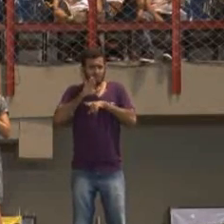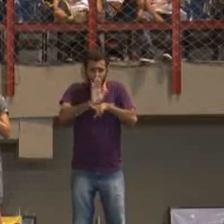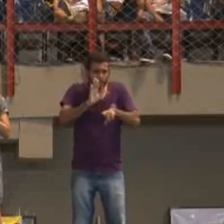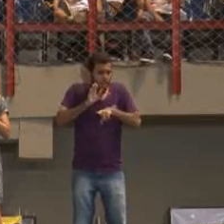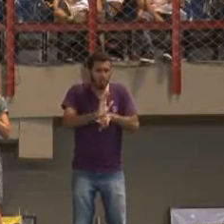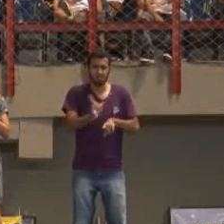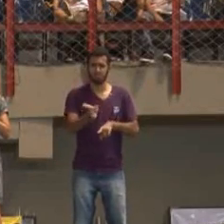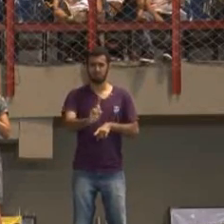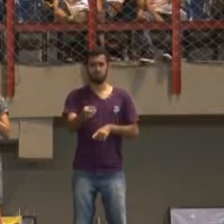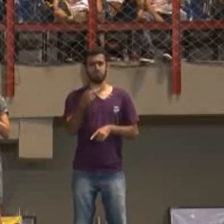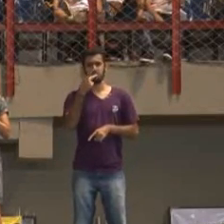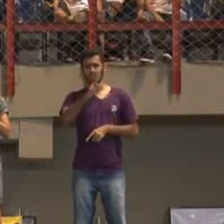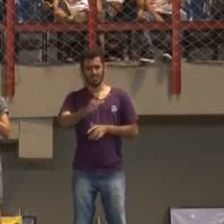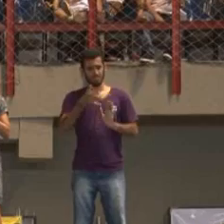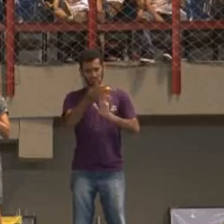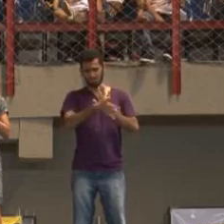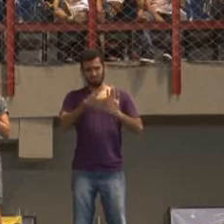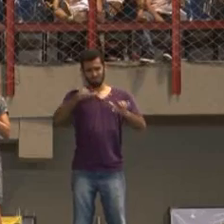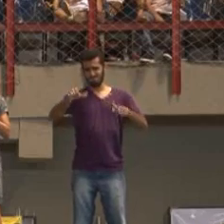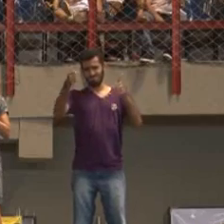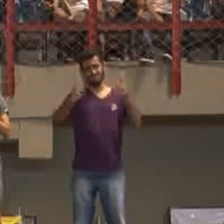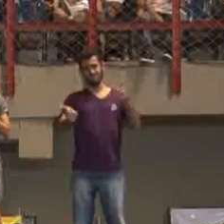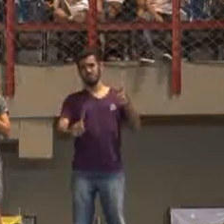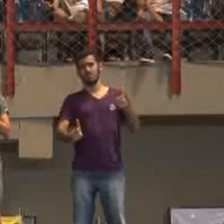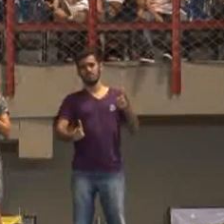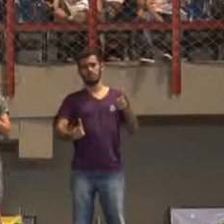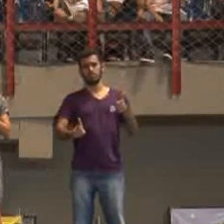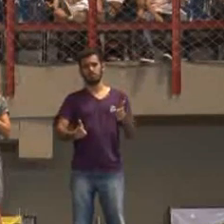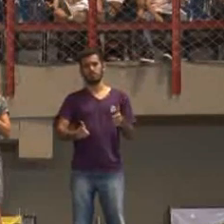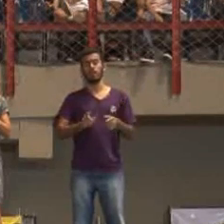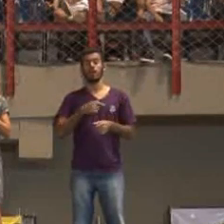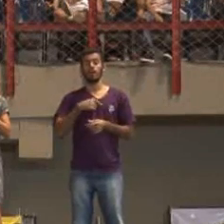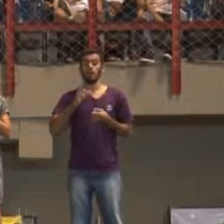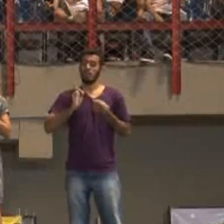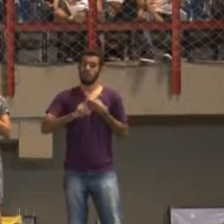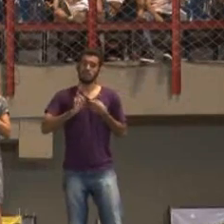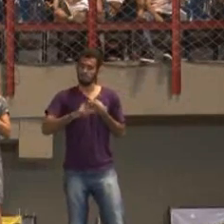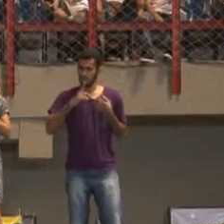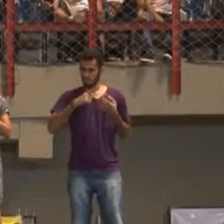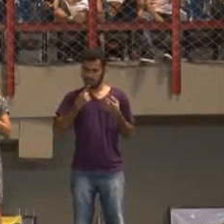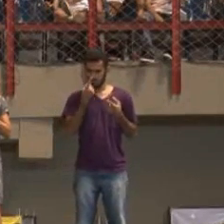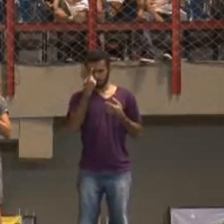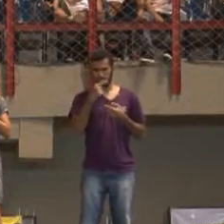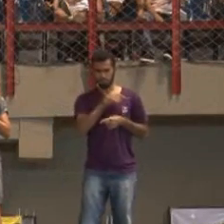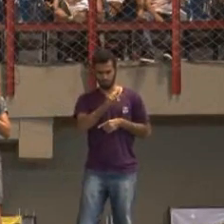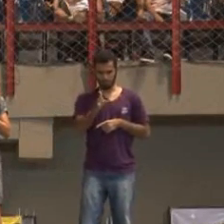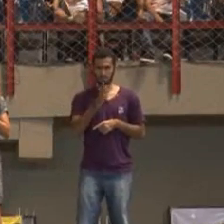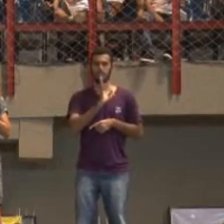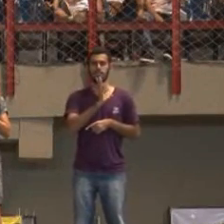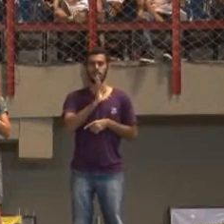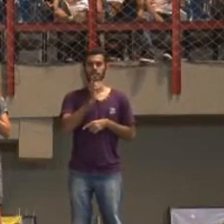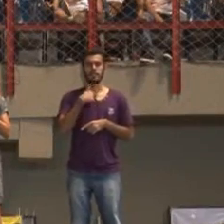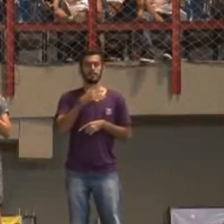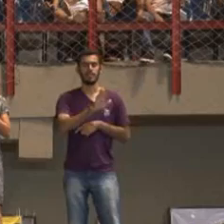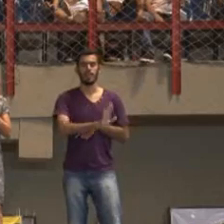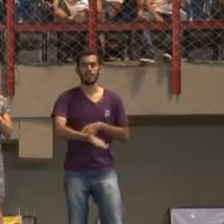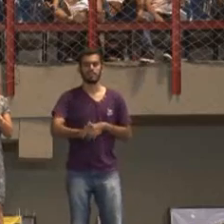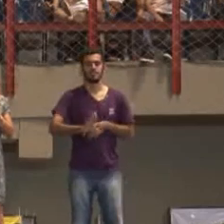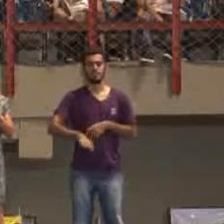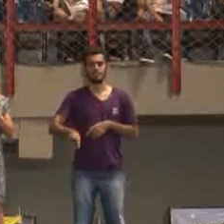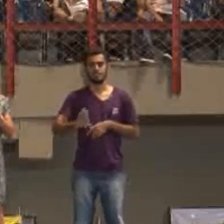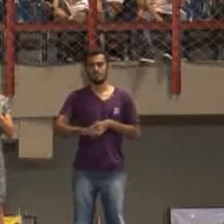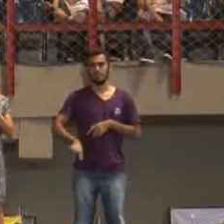o desenvolvimento da sua ideia. Tá? Ah, tem uma que vocês conhecem. As crianças...